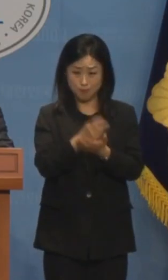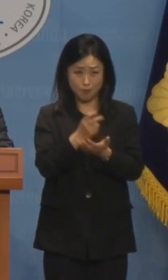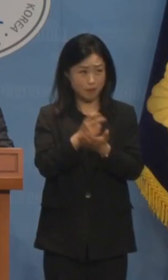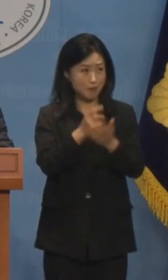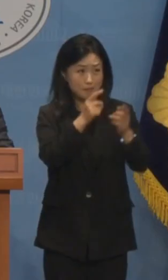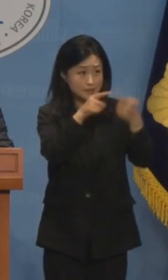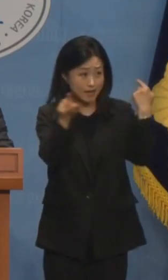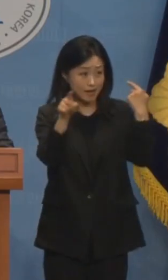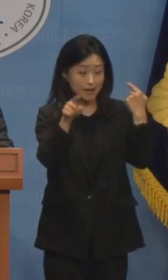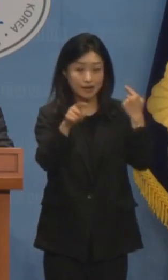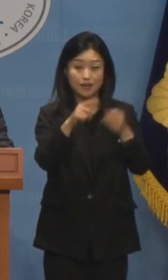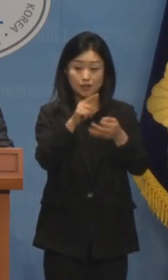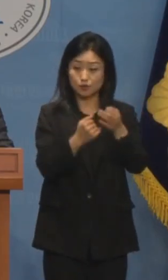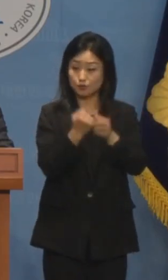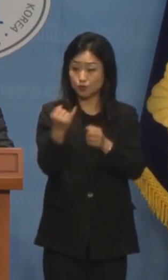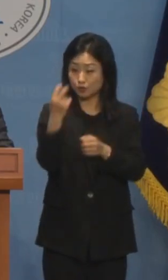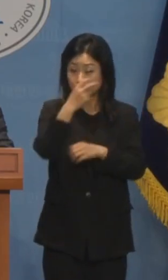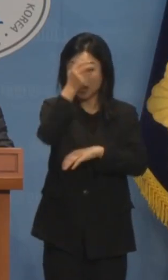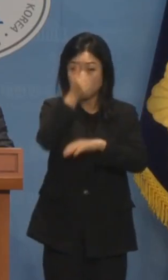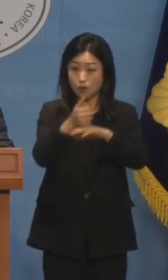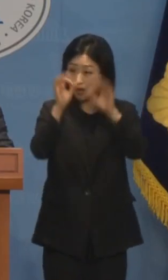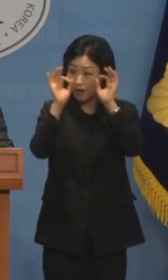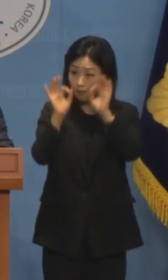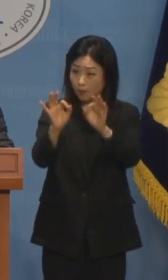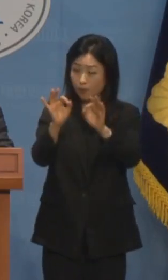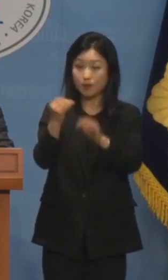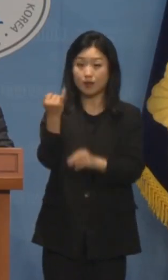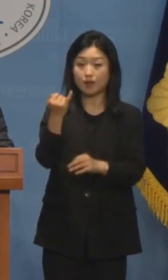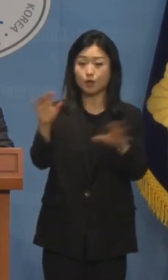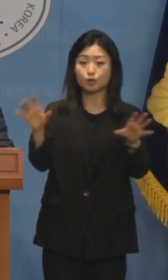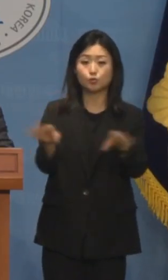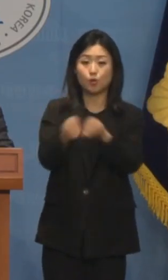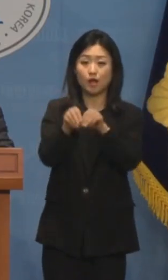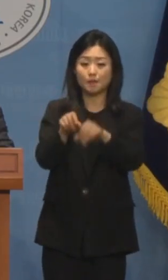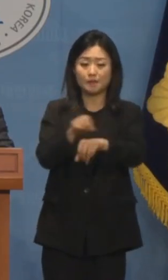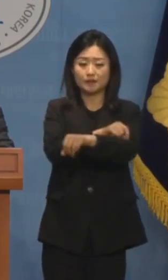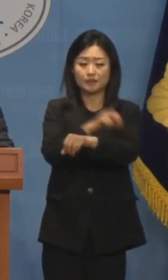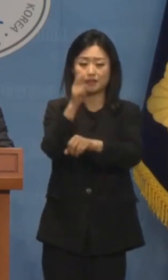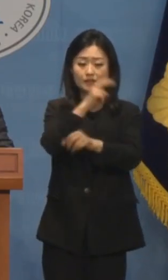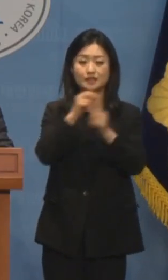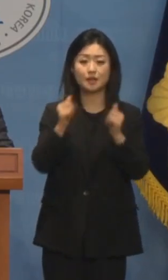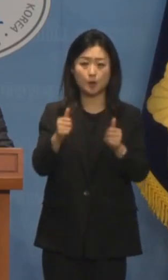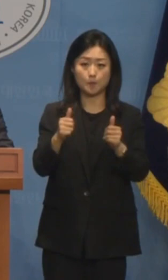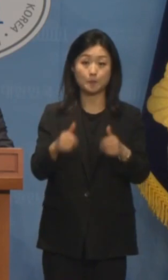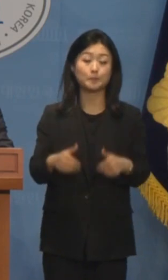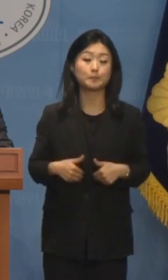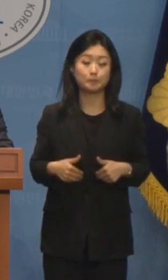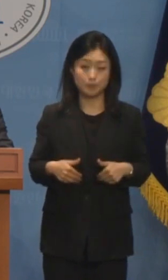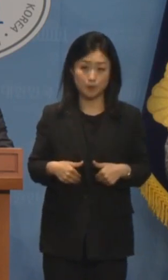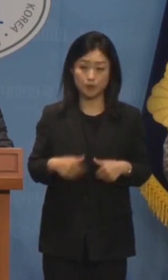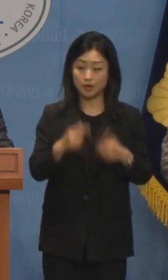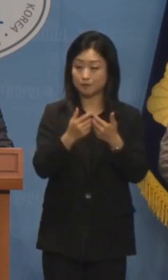김건희 여사 수사 결과로 인해 김건희 여사의 종합특검은 더욱 필요해졌습니다. 더불어민주당은 국민의